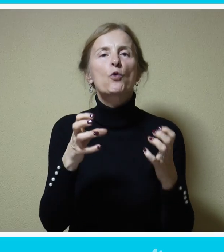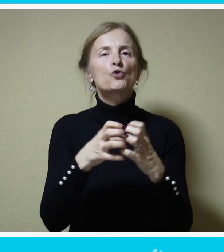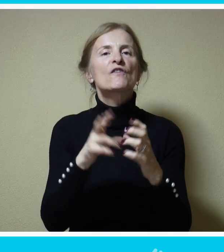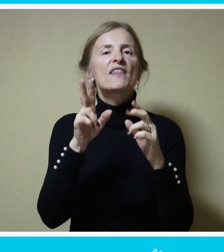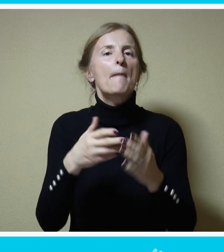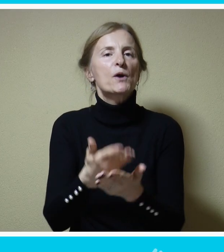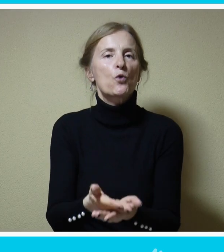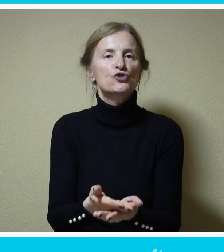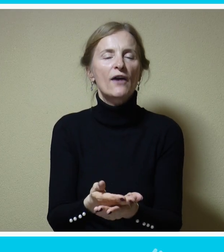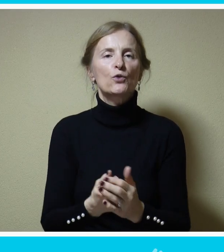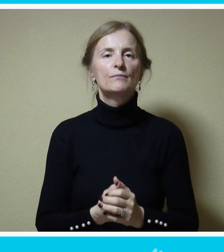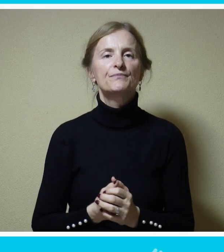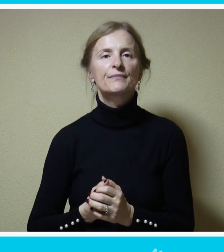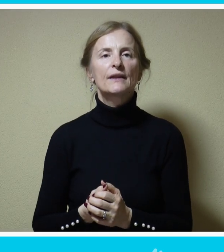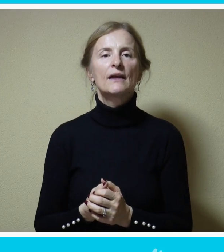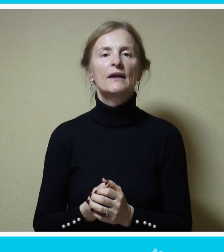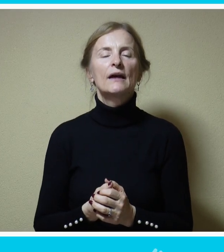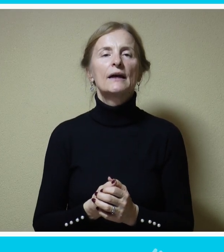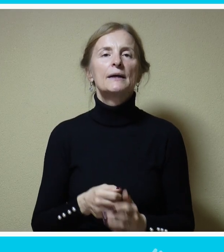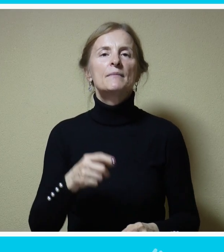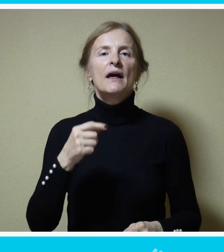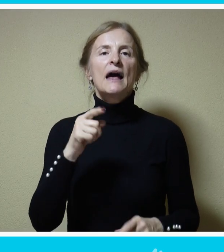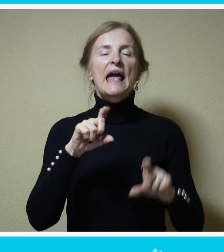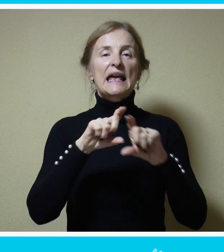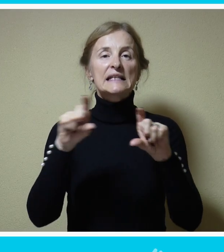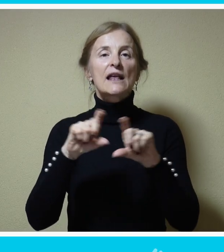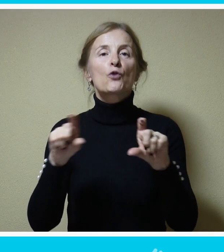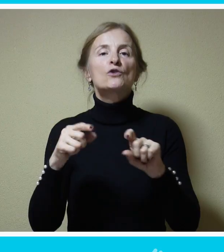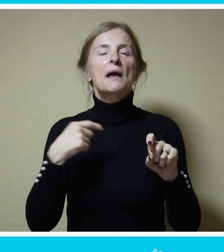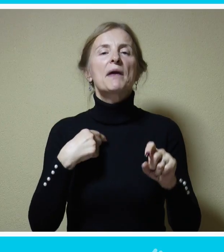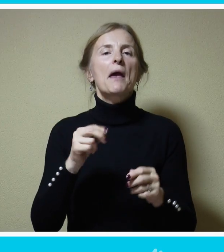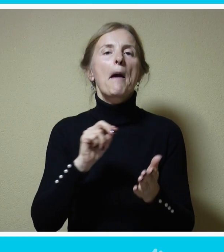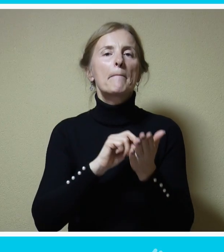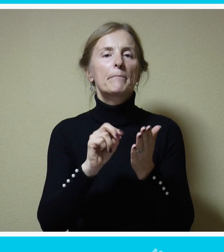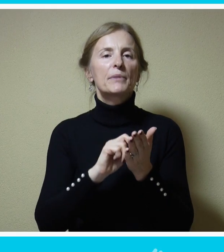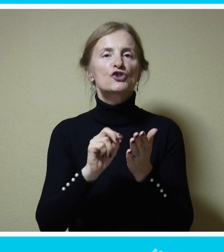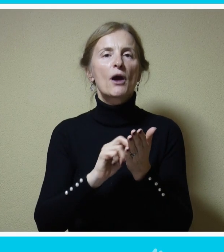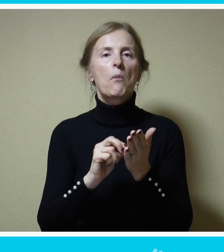udruživanje pružaju. Molbe neke prema institucijama pišemo im,